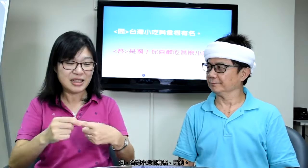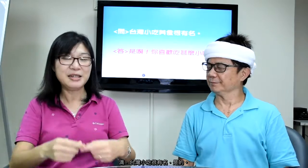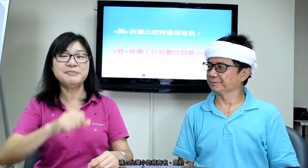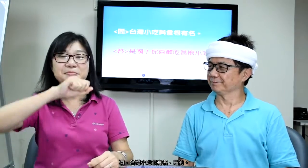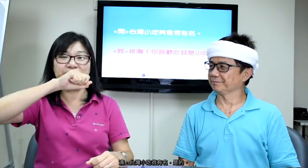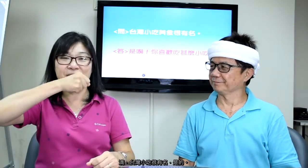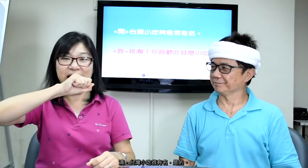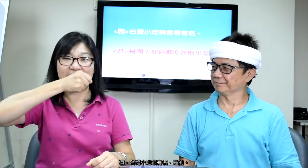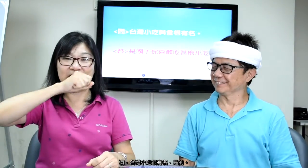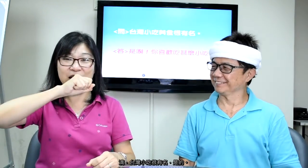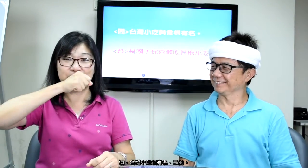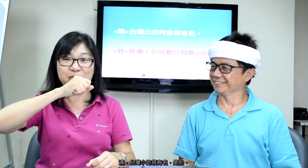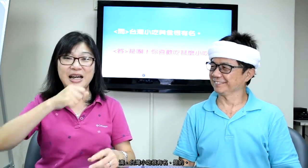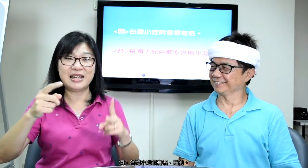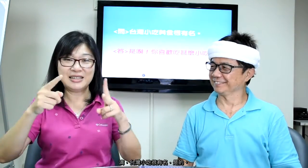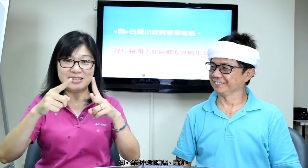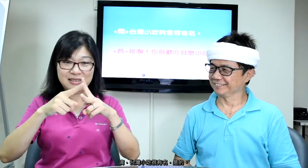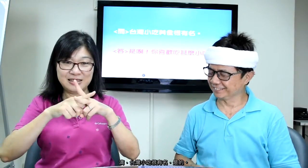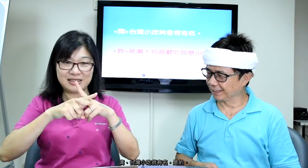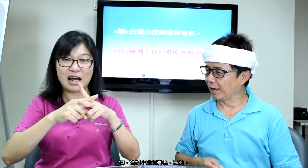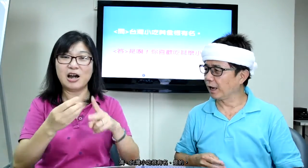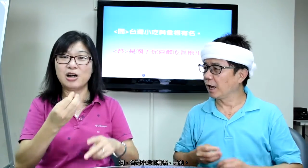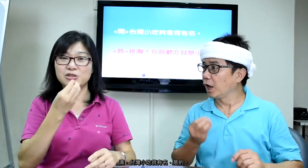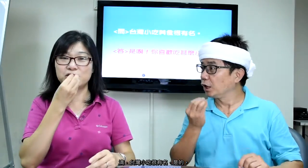一，台湾小吃